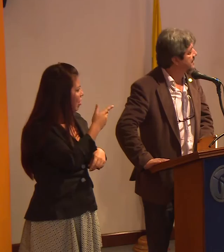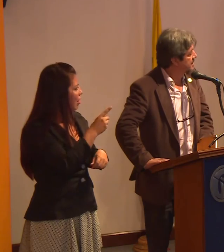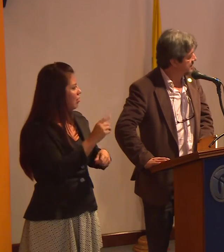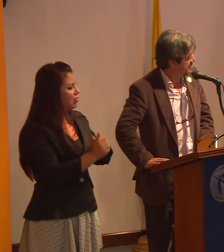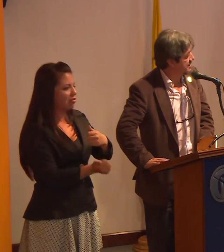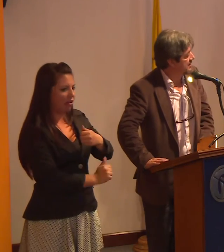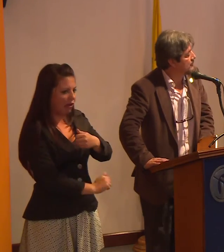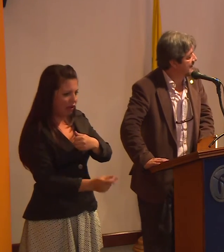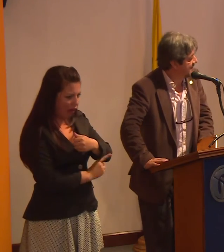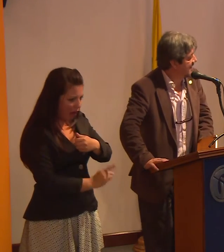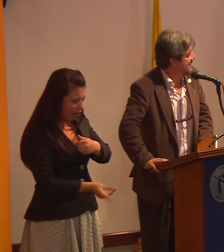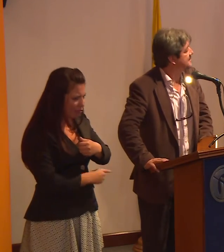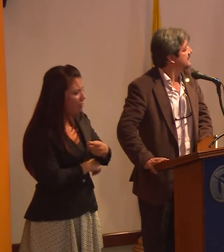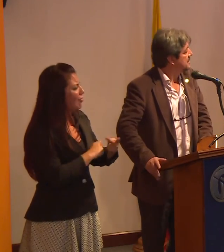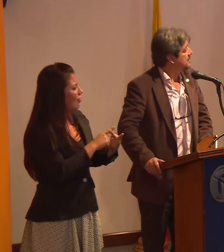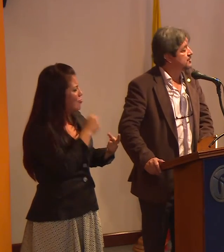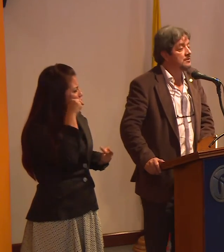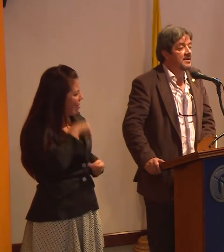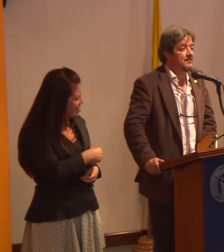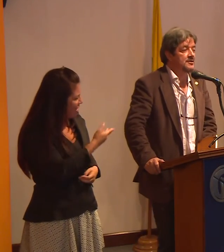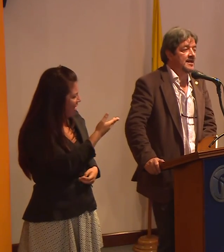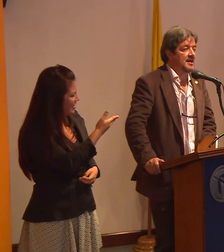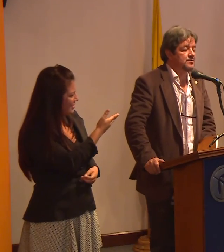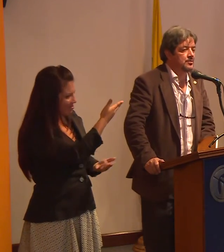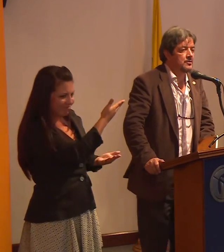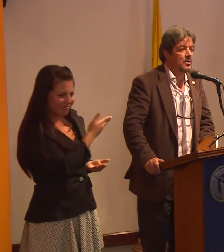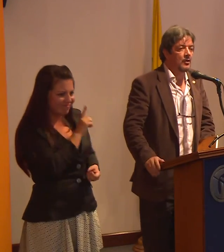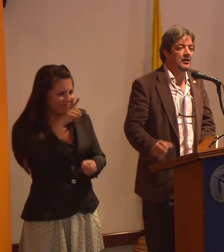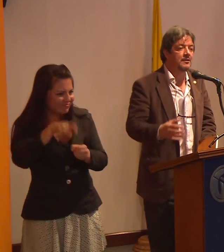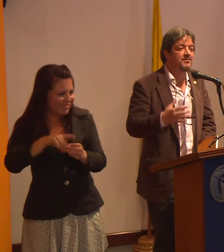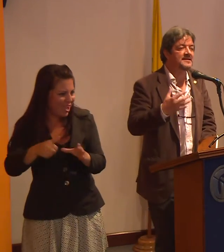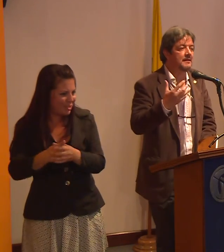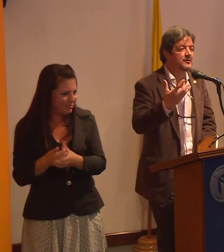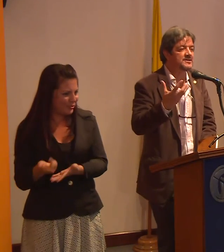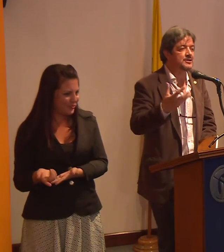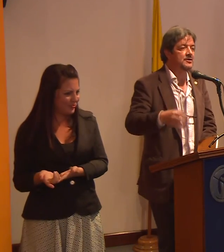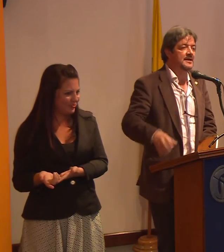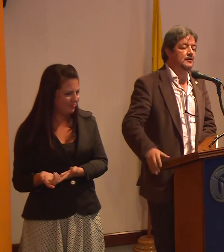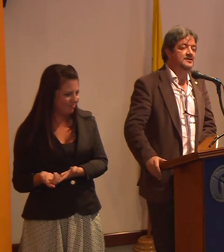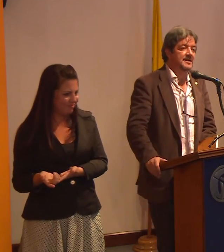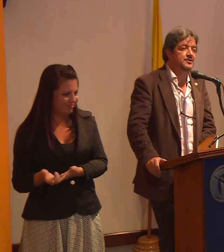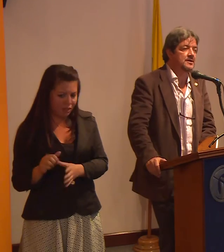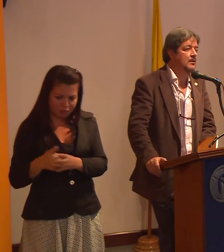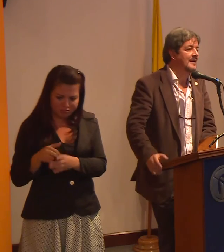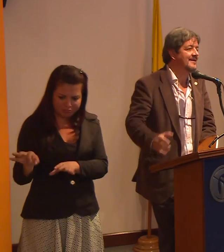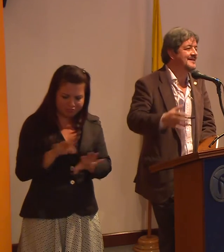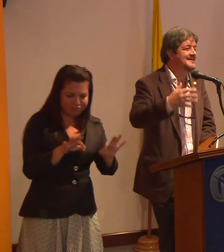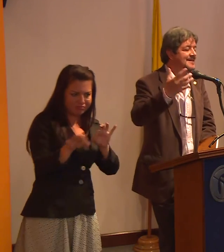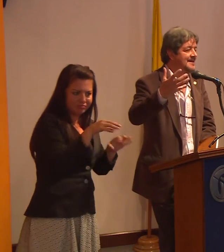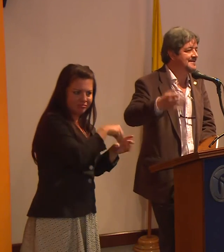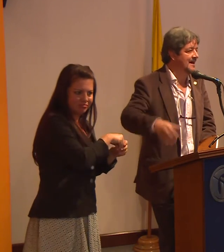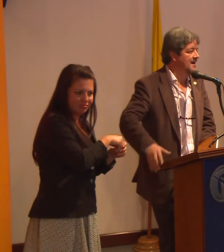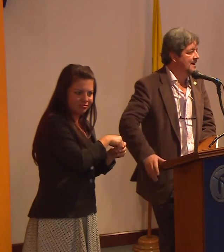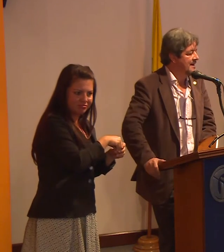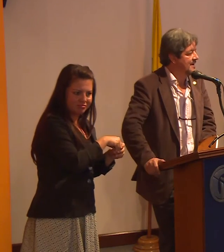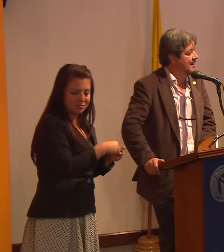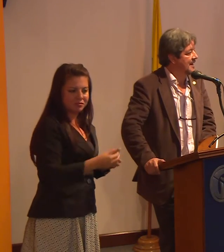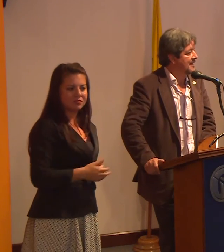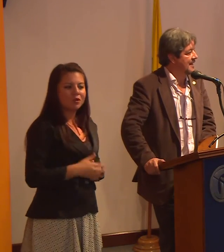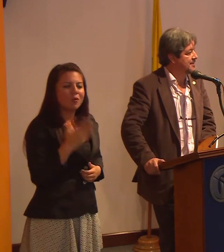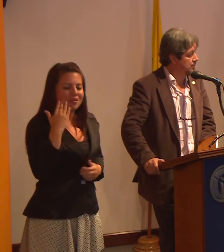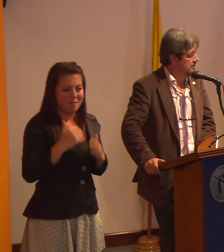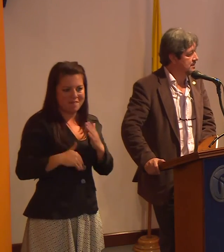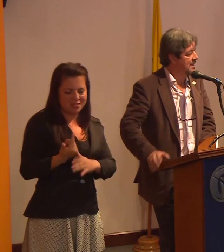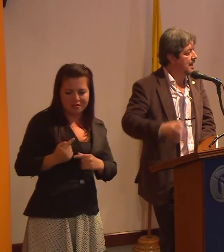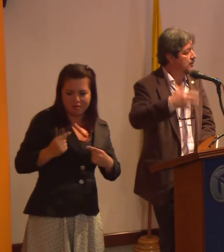decano de humanidades, son miembros de ASPU. Cuando empieza el proceso de negociación en cualquier instancia en que